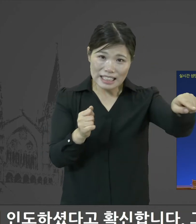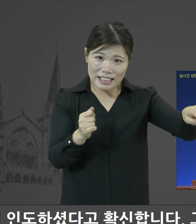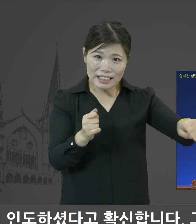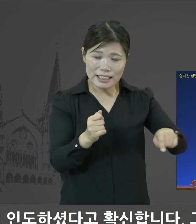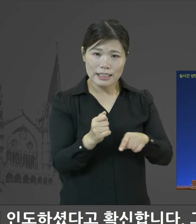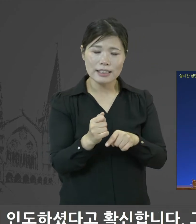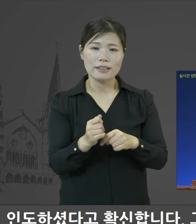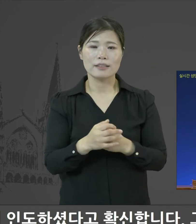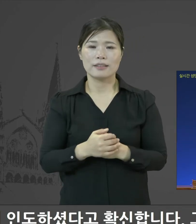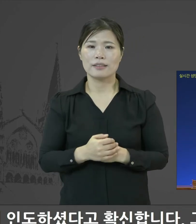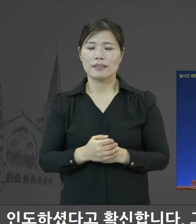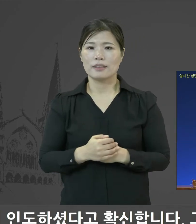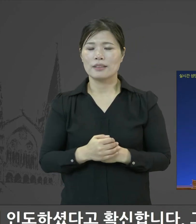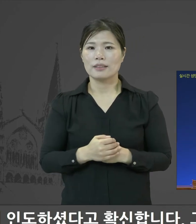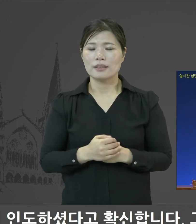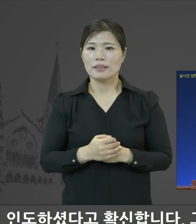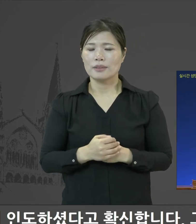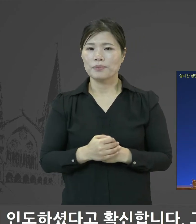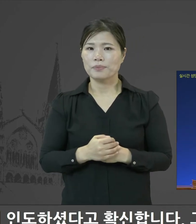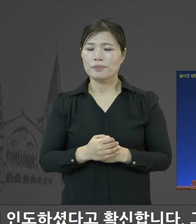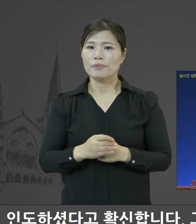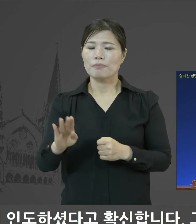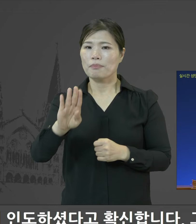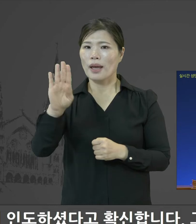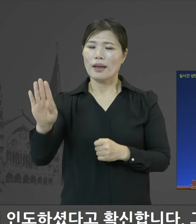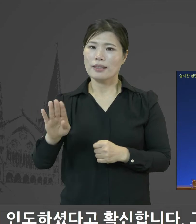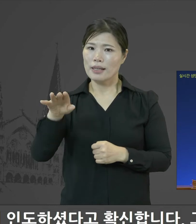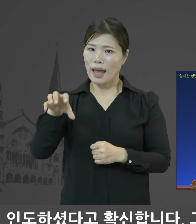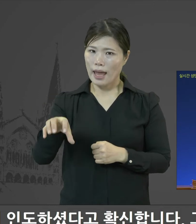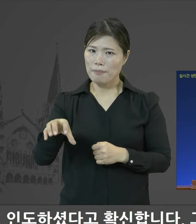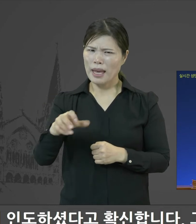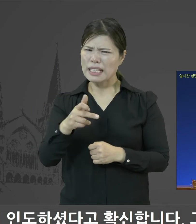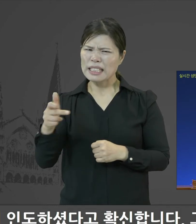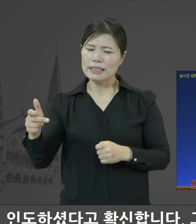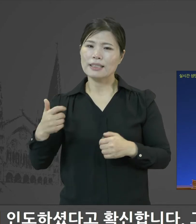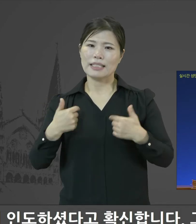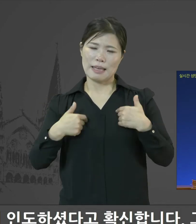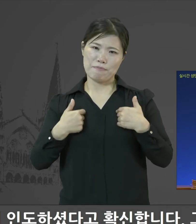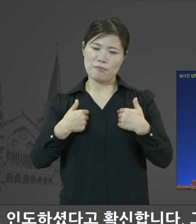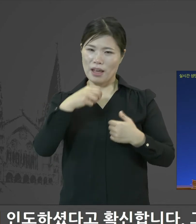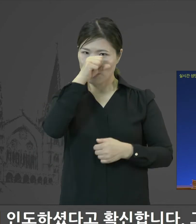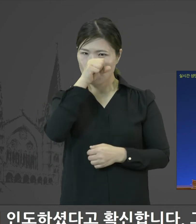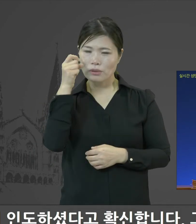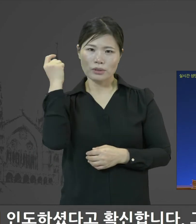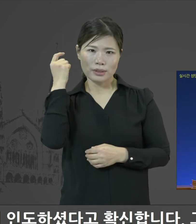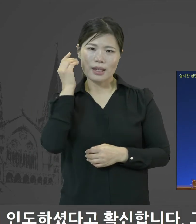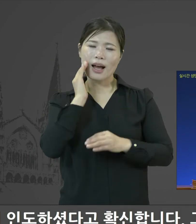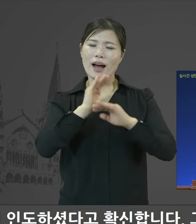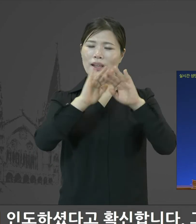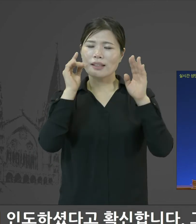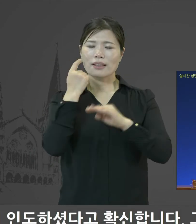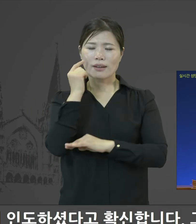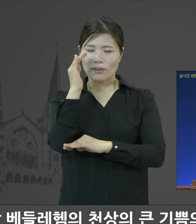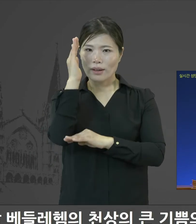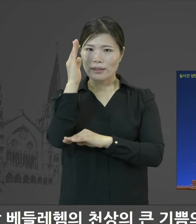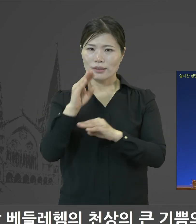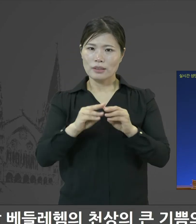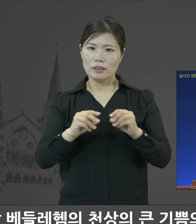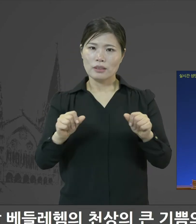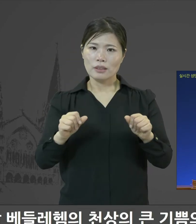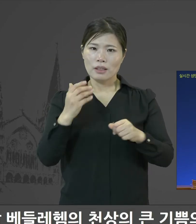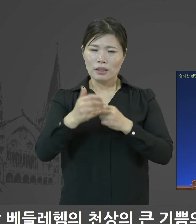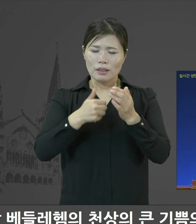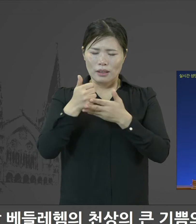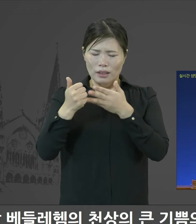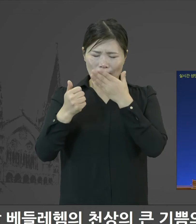될 베들레헴의 천상에 있었던 큰 기쁨의 좋은 소식, 하늘에는 영광이요 땅에서는